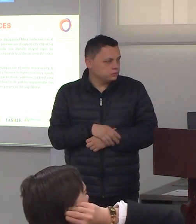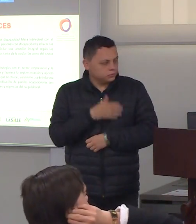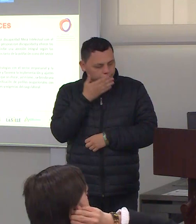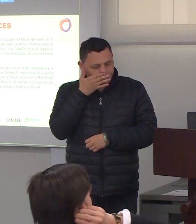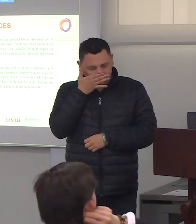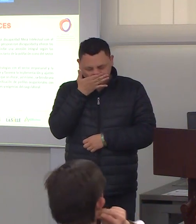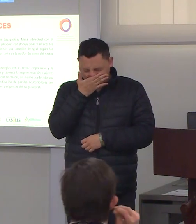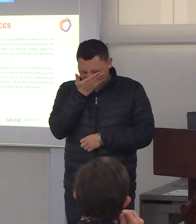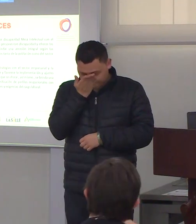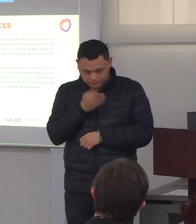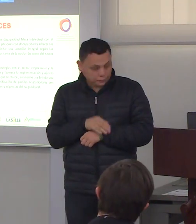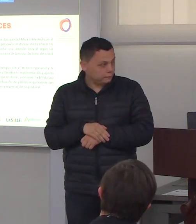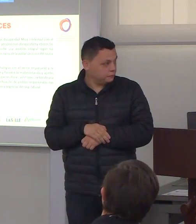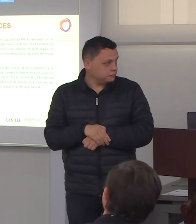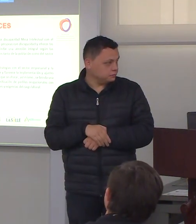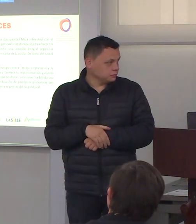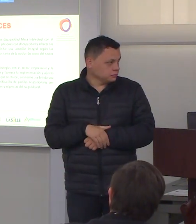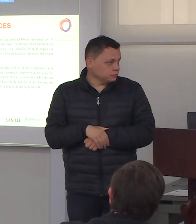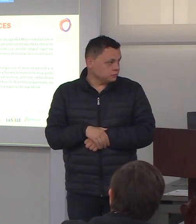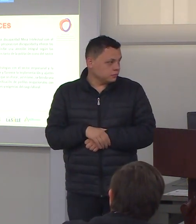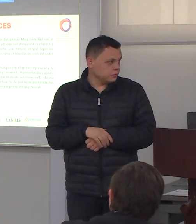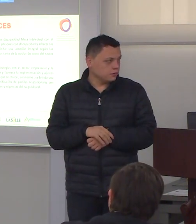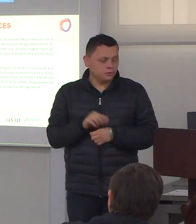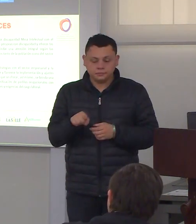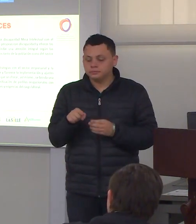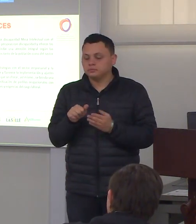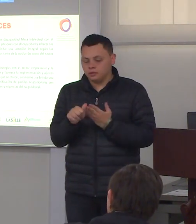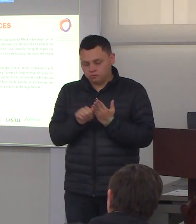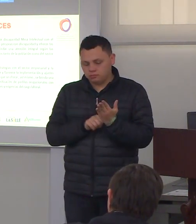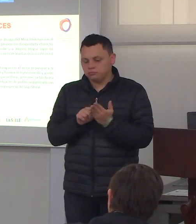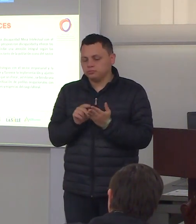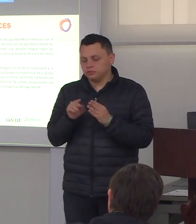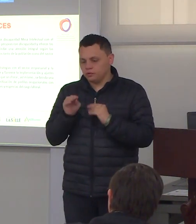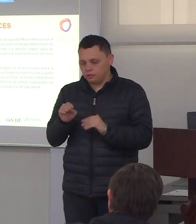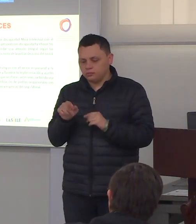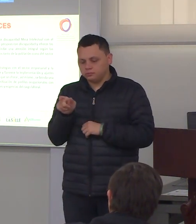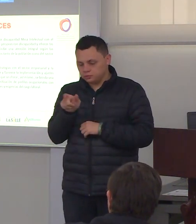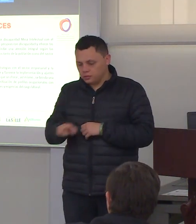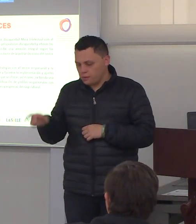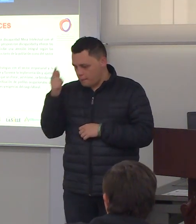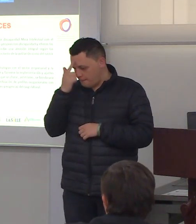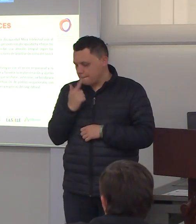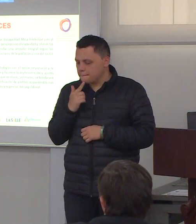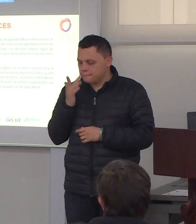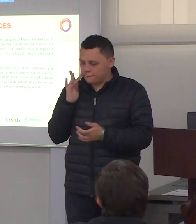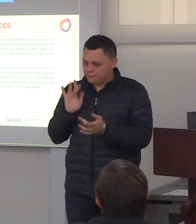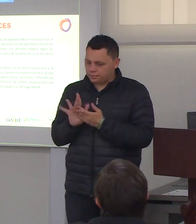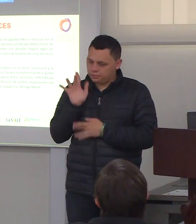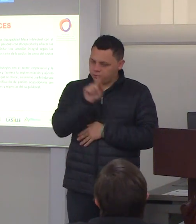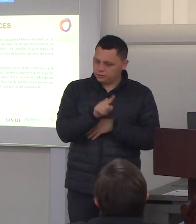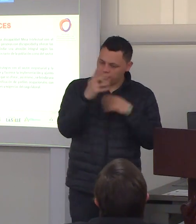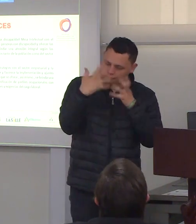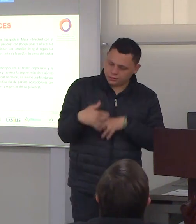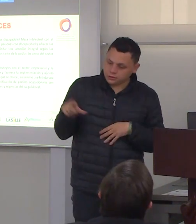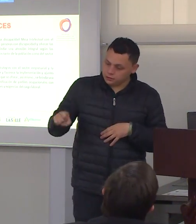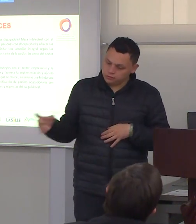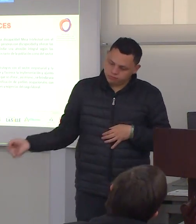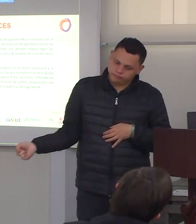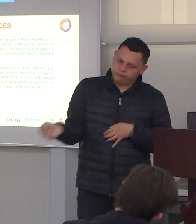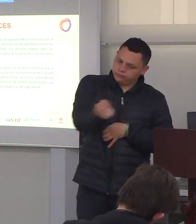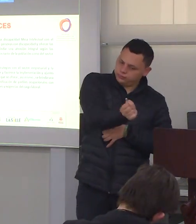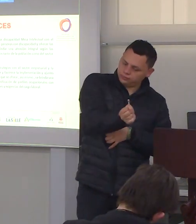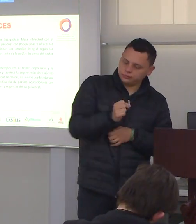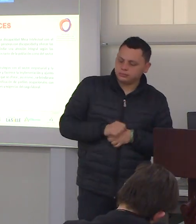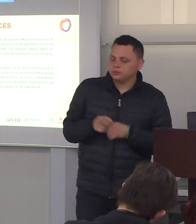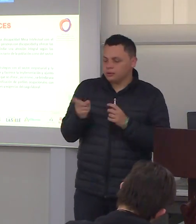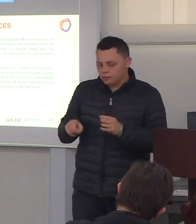entrada, entonces garantizamos que tenemos un programa de formación con personas con el perfil ocupacional que requiere la empresa, se